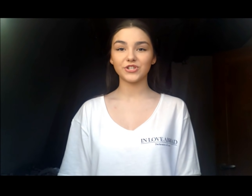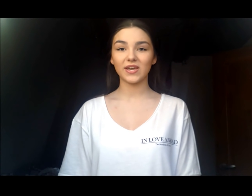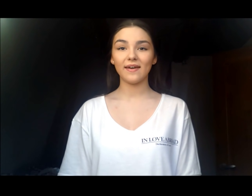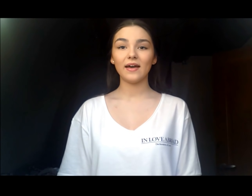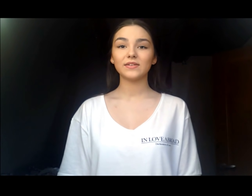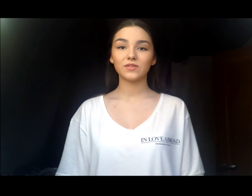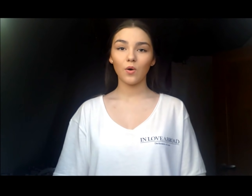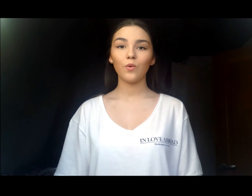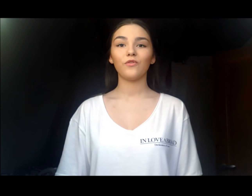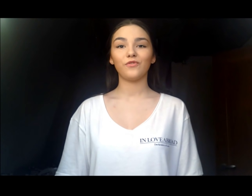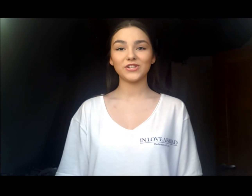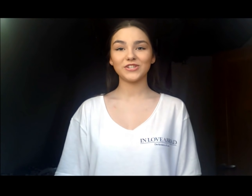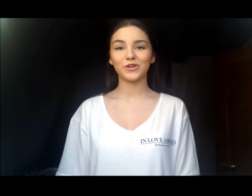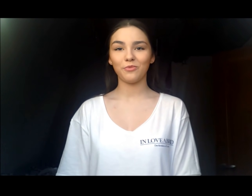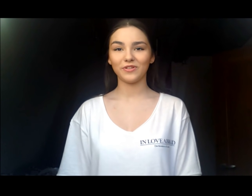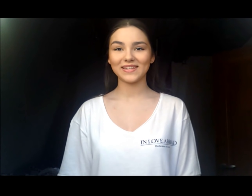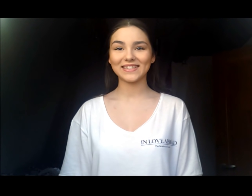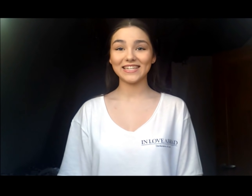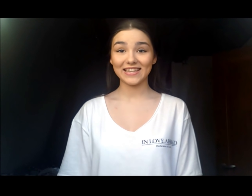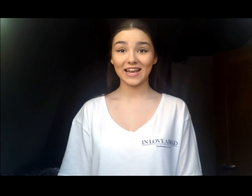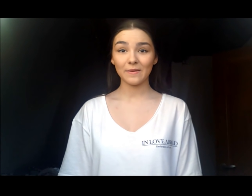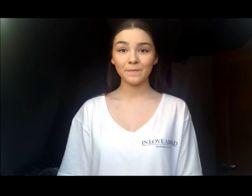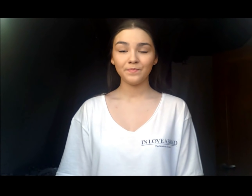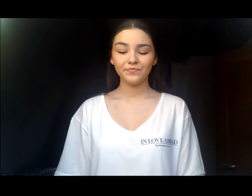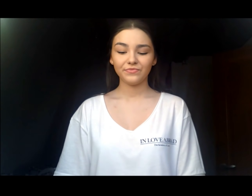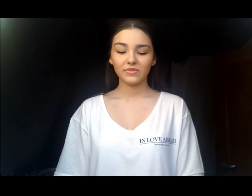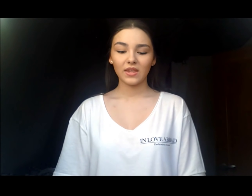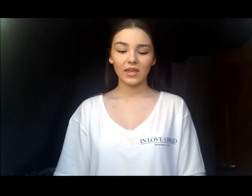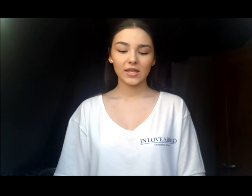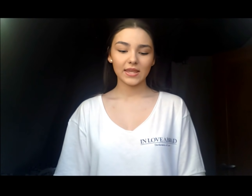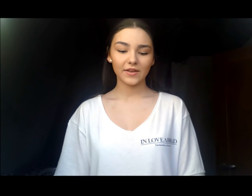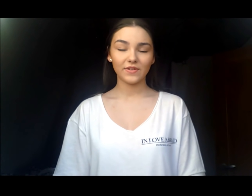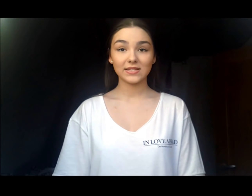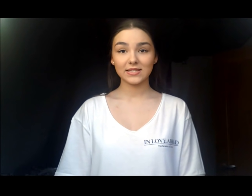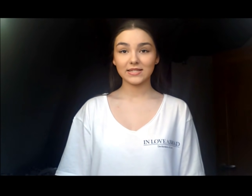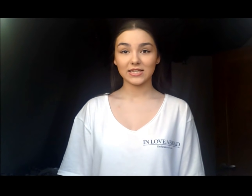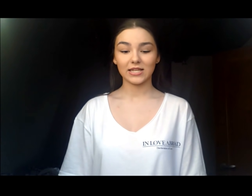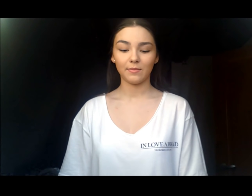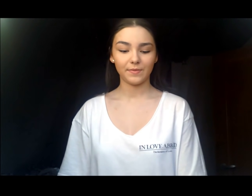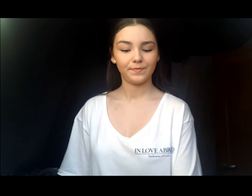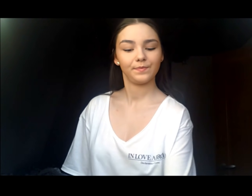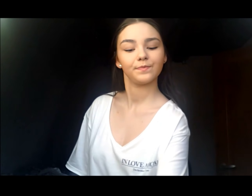nauczycie, są właśnie zrobione z liter. Tak więc zaczynamy.